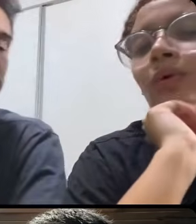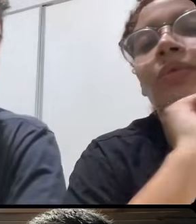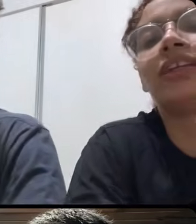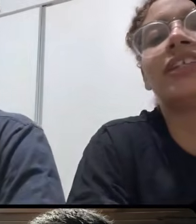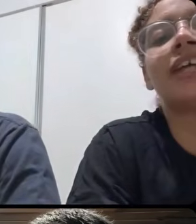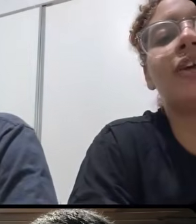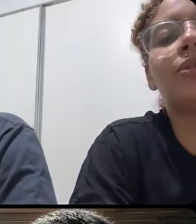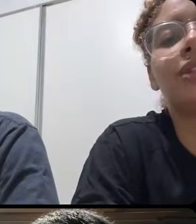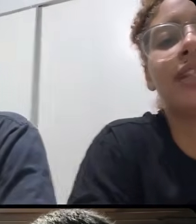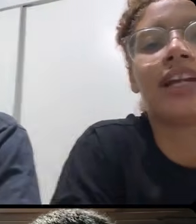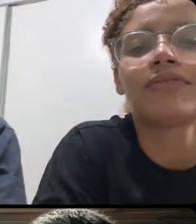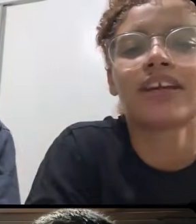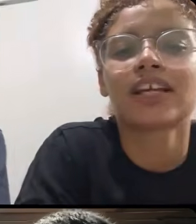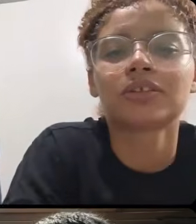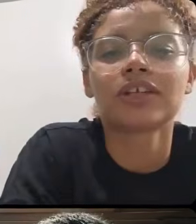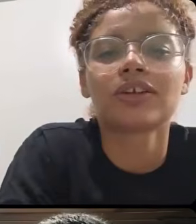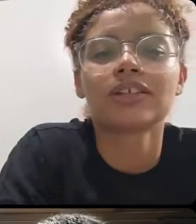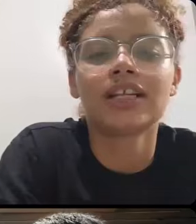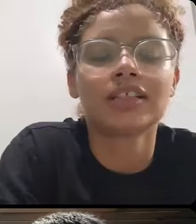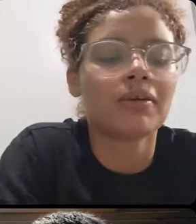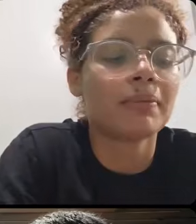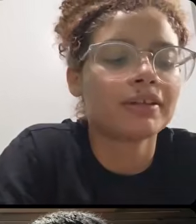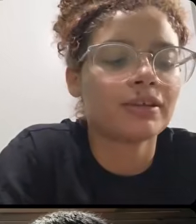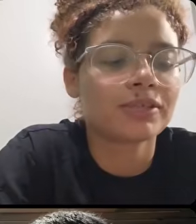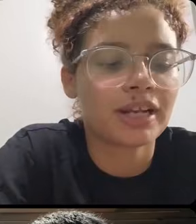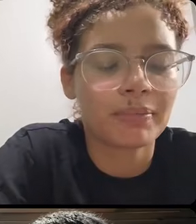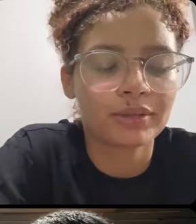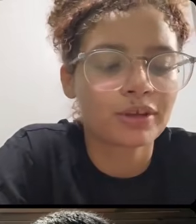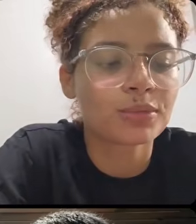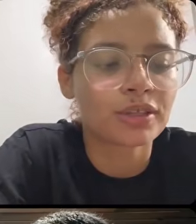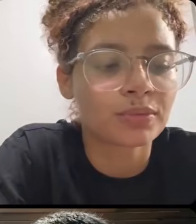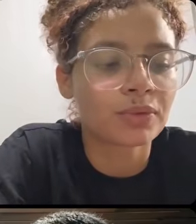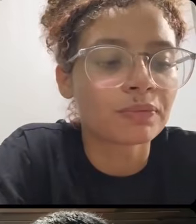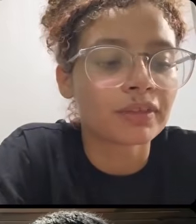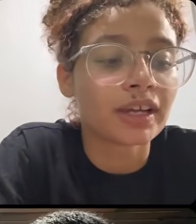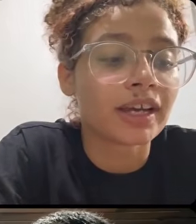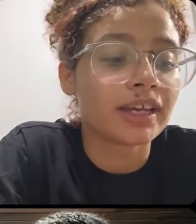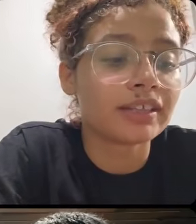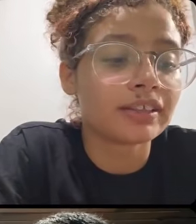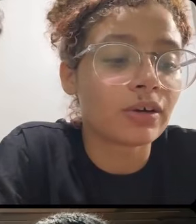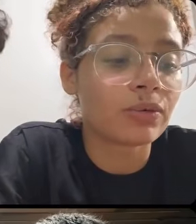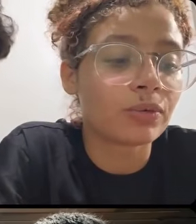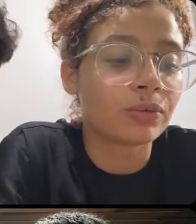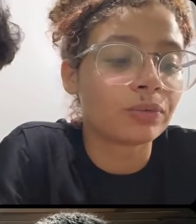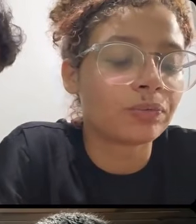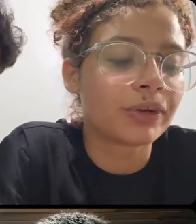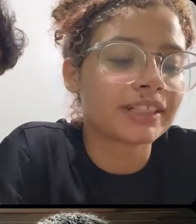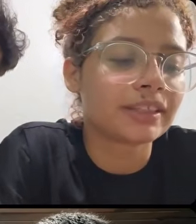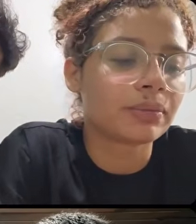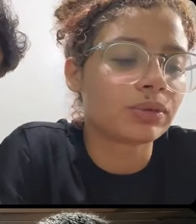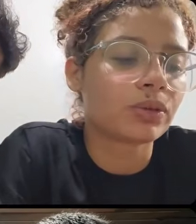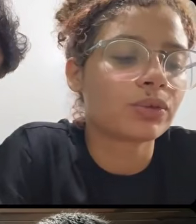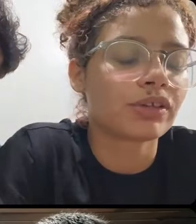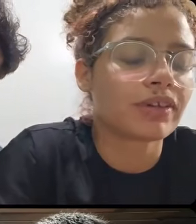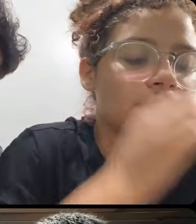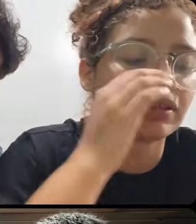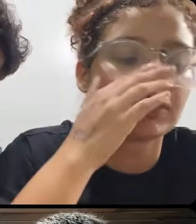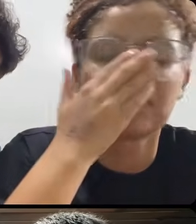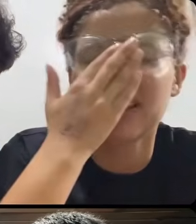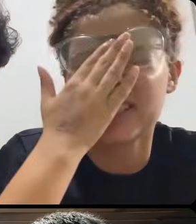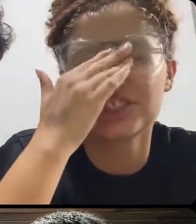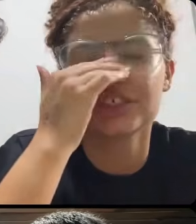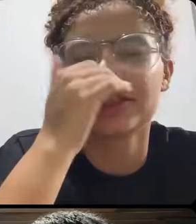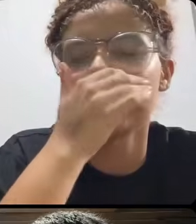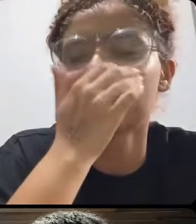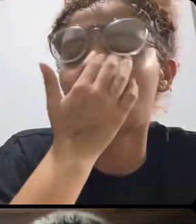É como o ministério, se ele fica só em nós, ele não é para Deus, ele é para nós. Verdade. Então, por exemplo, o que o Hugo tá